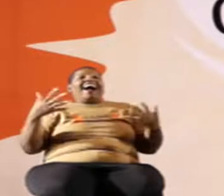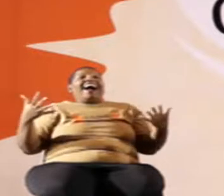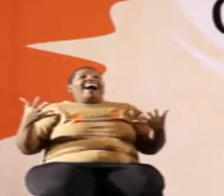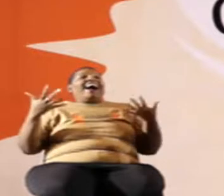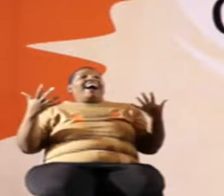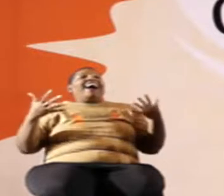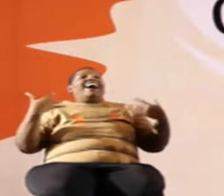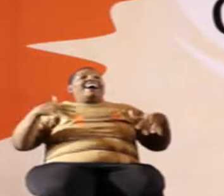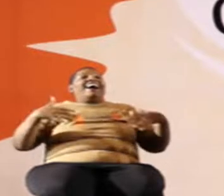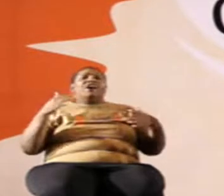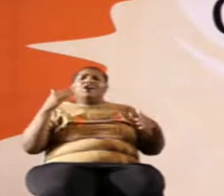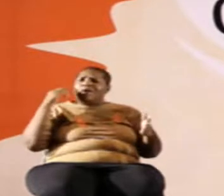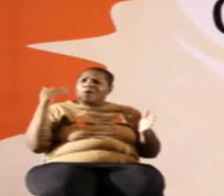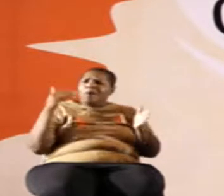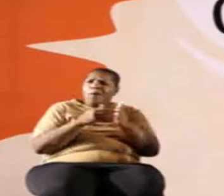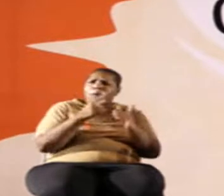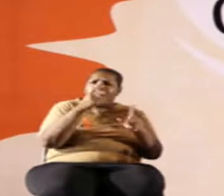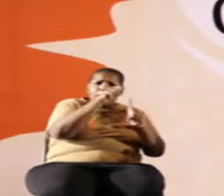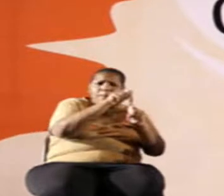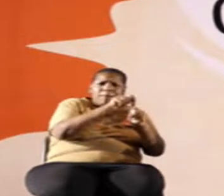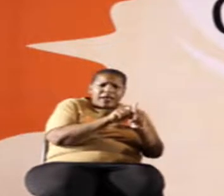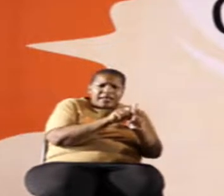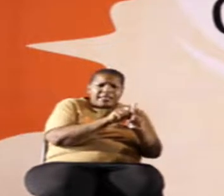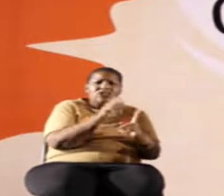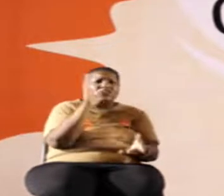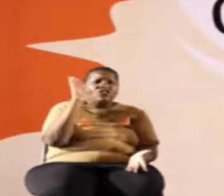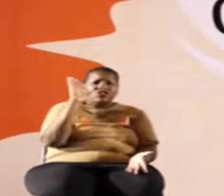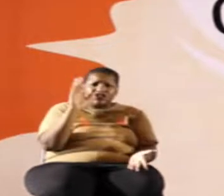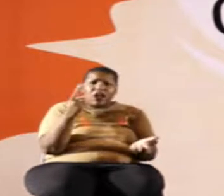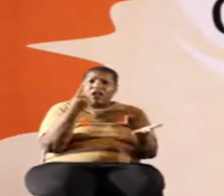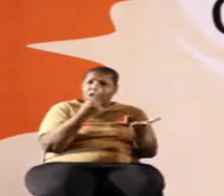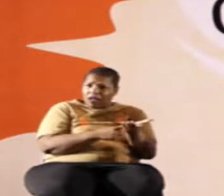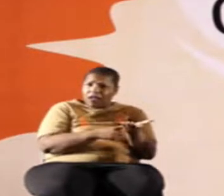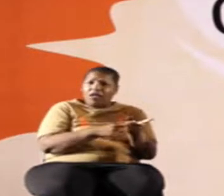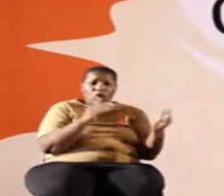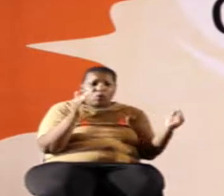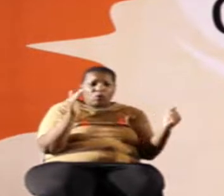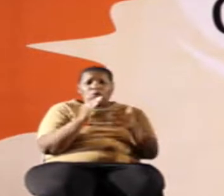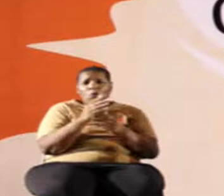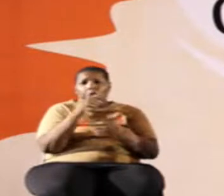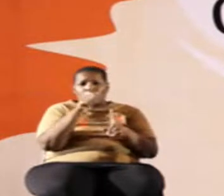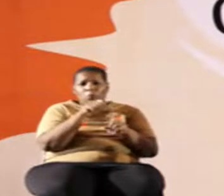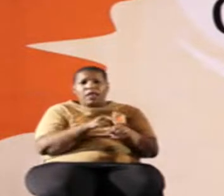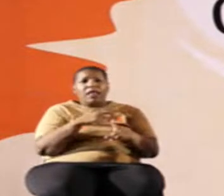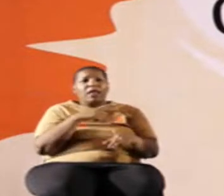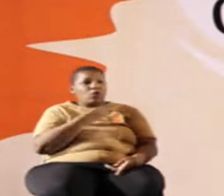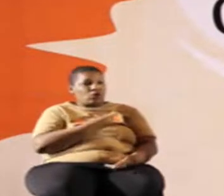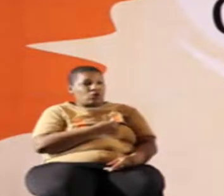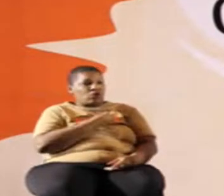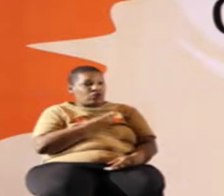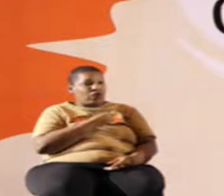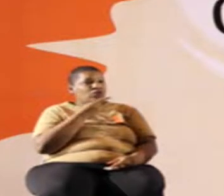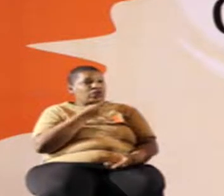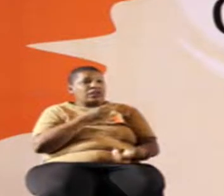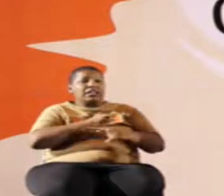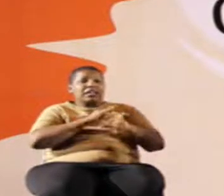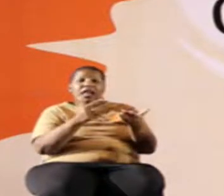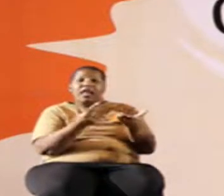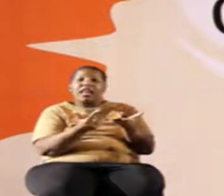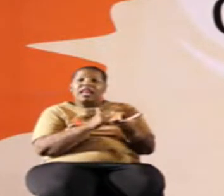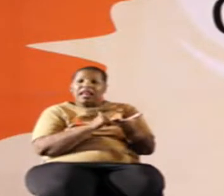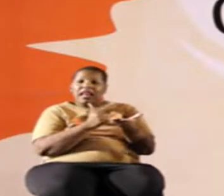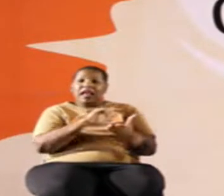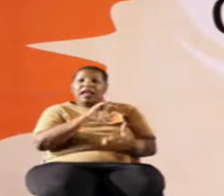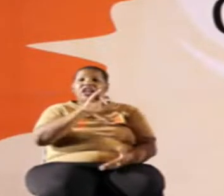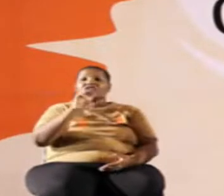porque, em menos de um mês cravado, eu tive no lançamento do livro de